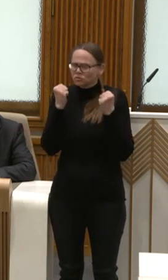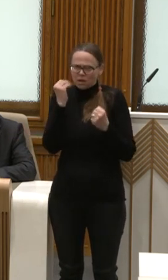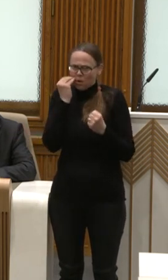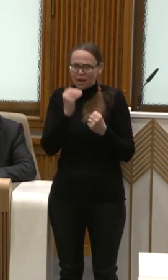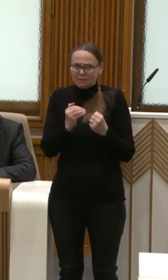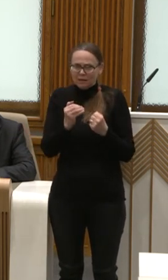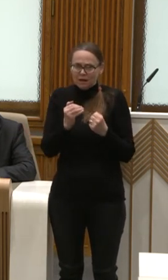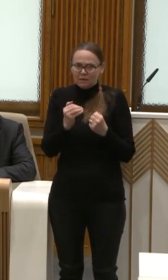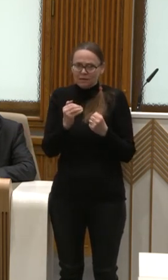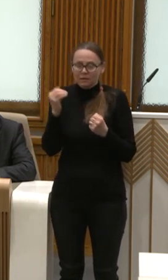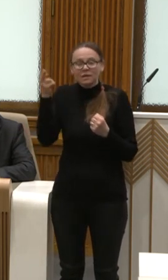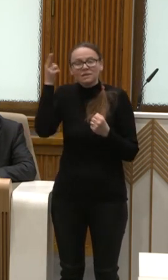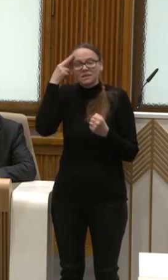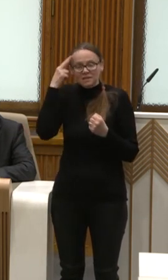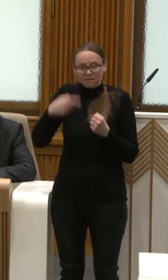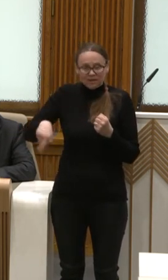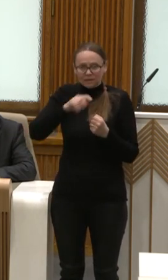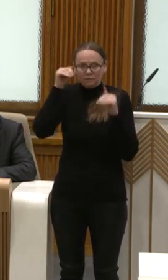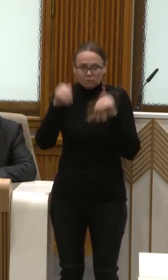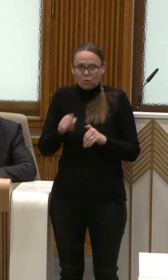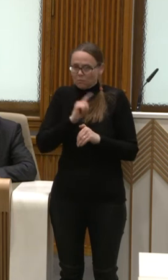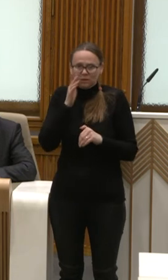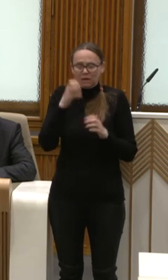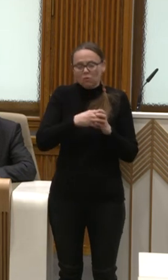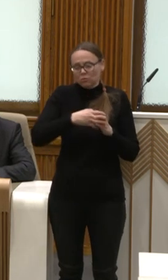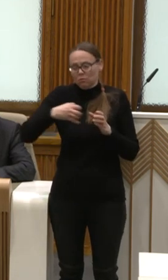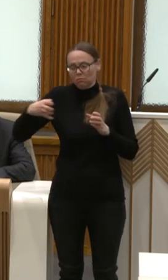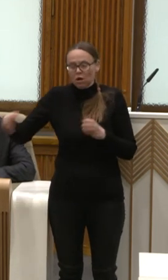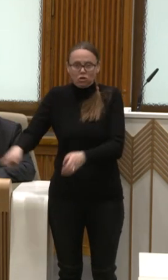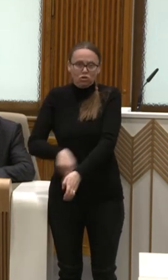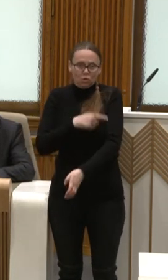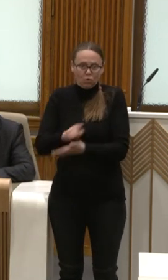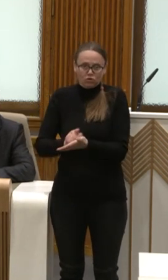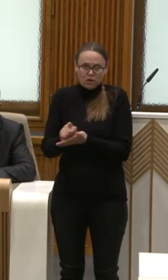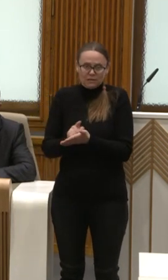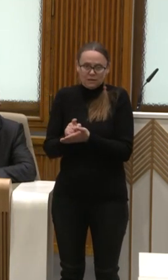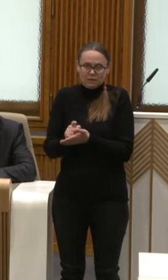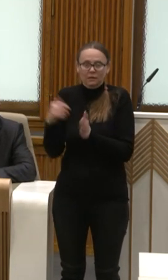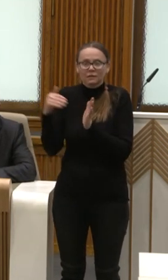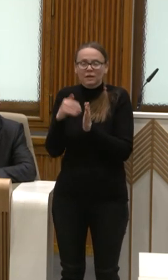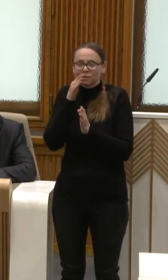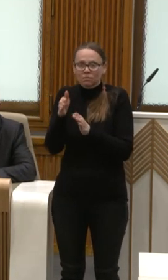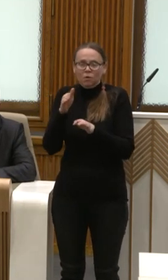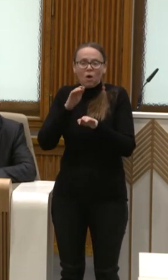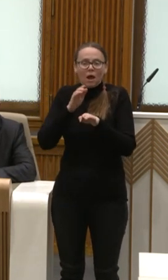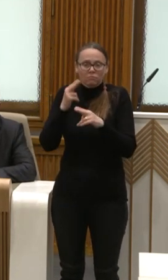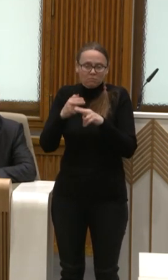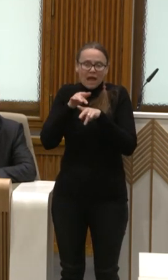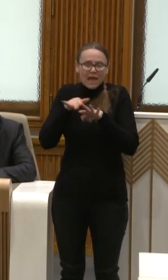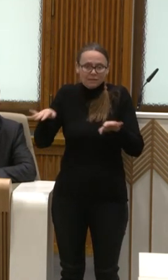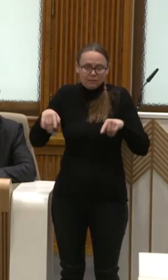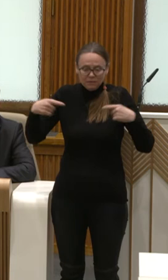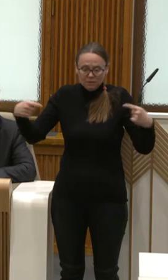radikalni, zavedati se moramo, da ne bodo trajali dolgo časa, treba bo epidemijo spremljati,